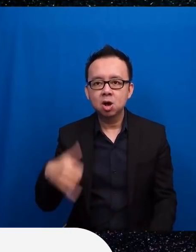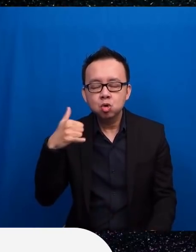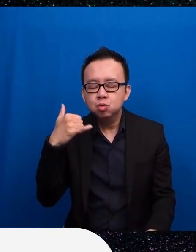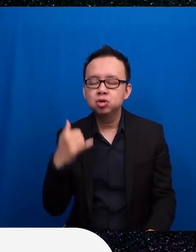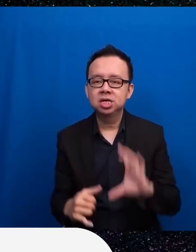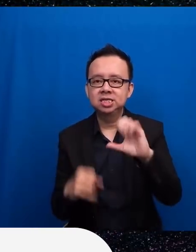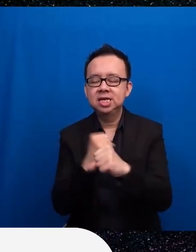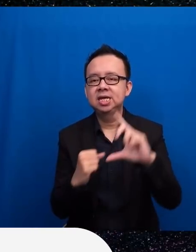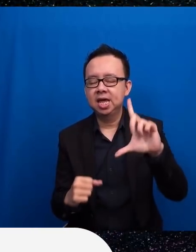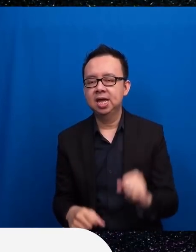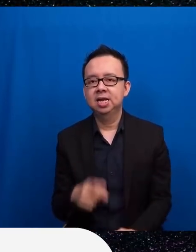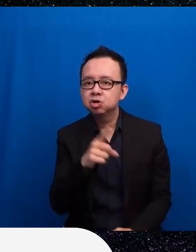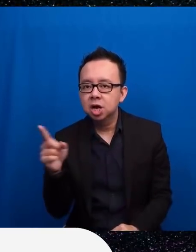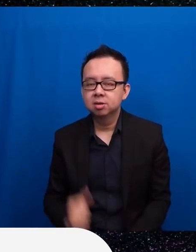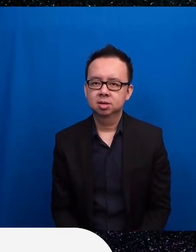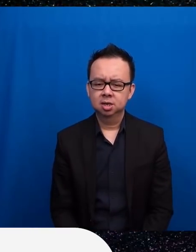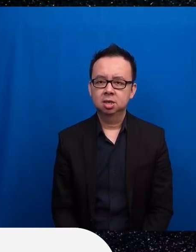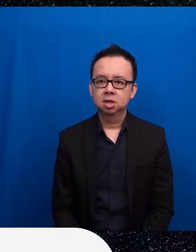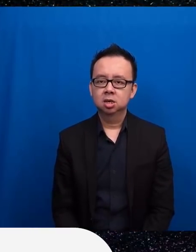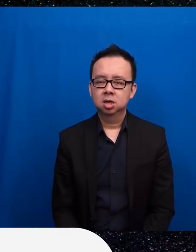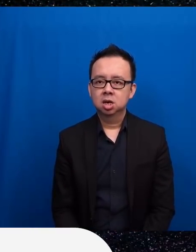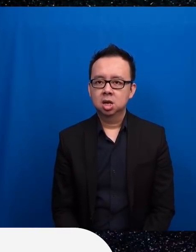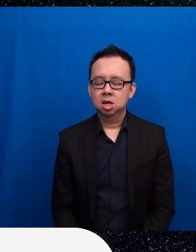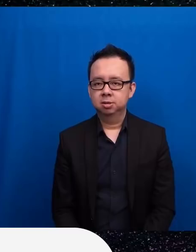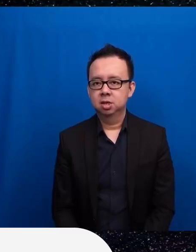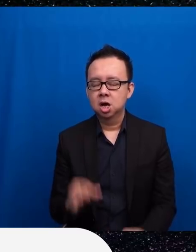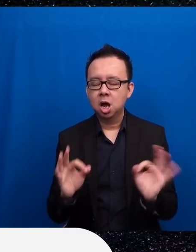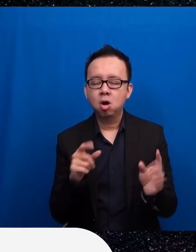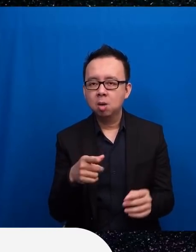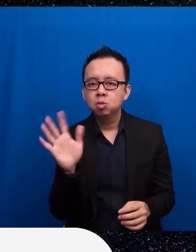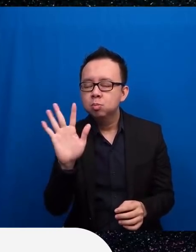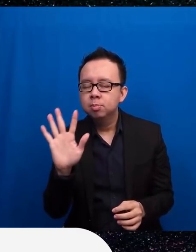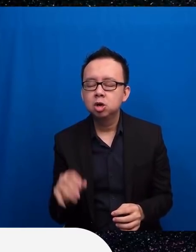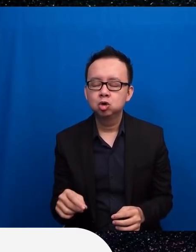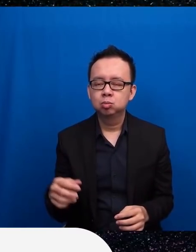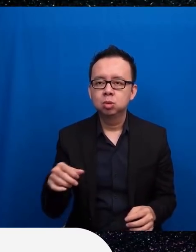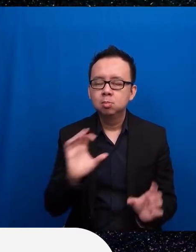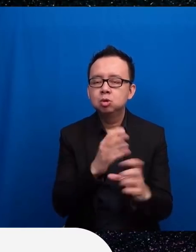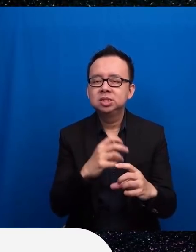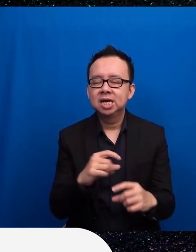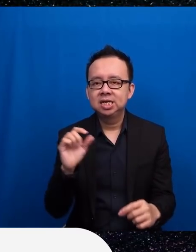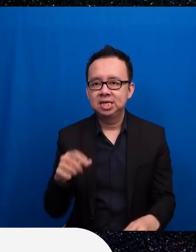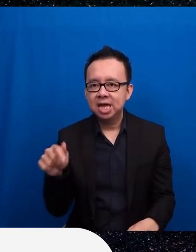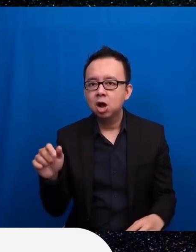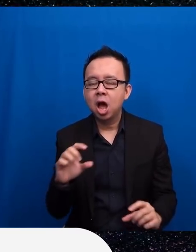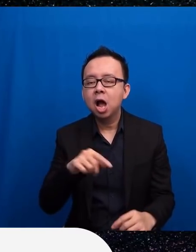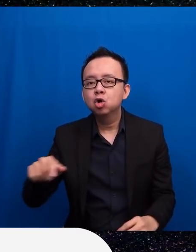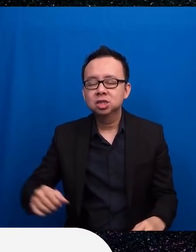sendiri, dan apabila saudara belum menjadi member CG dan ingin